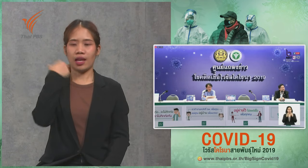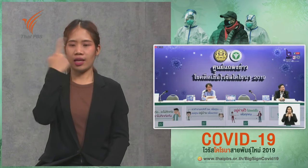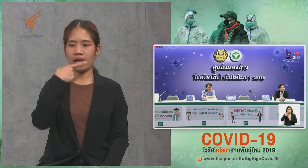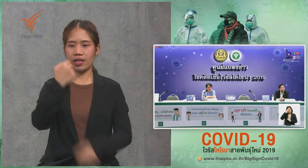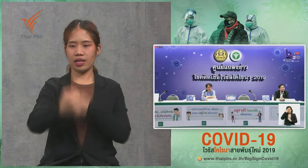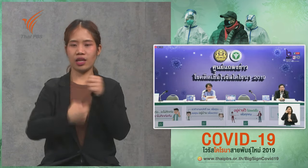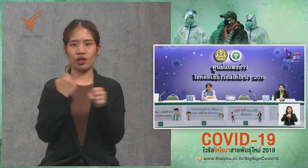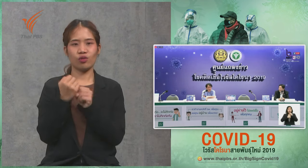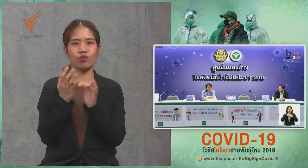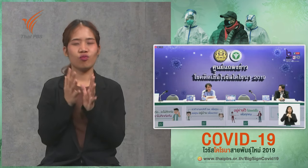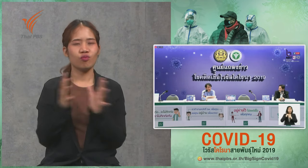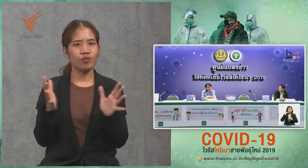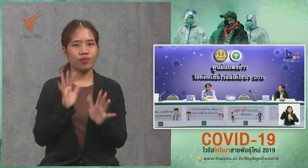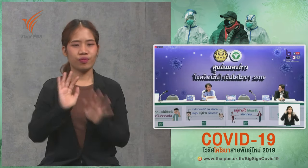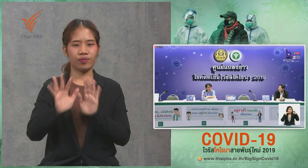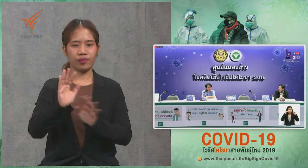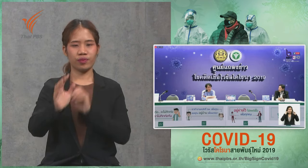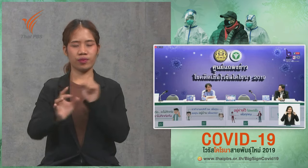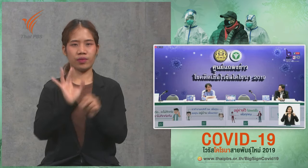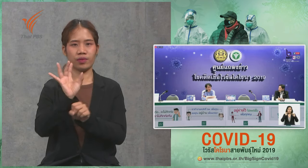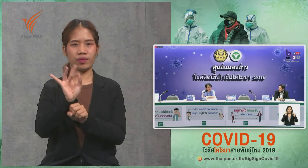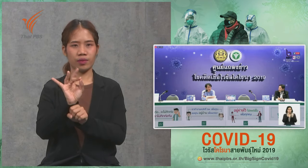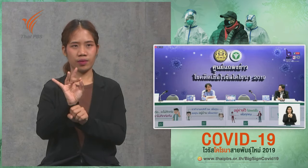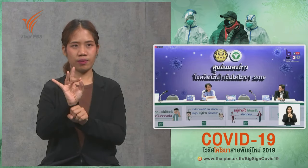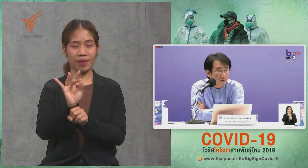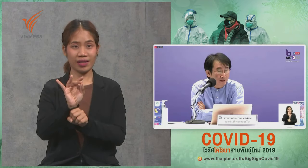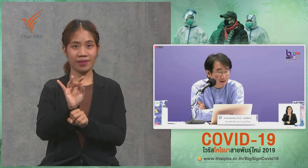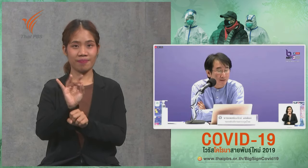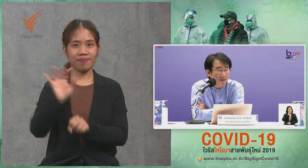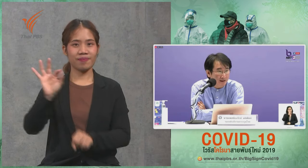ะครับประมาณ 89-90% เนี่ย